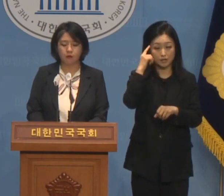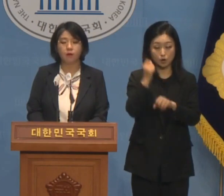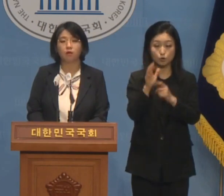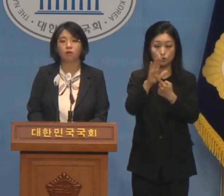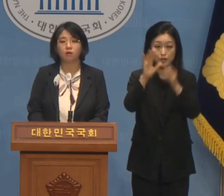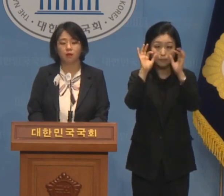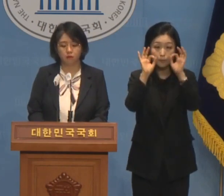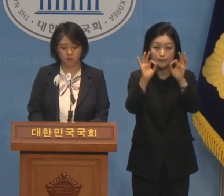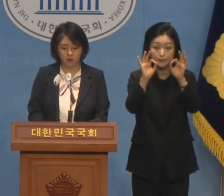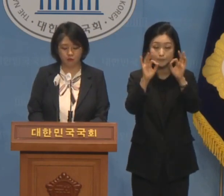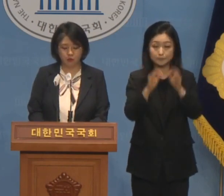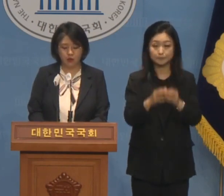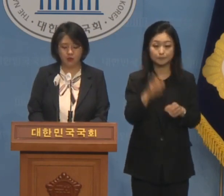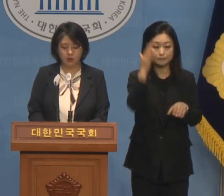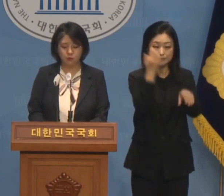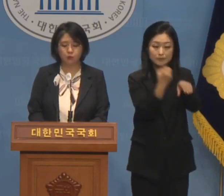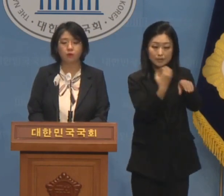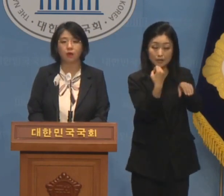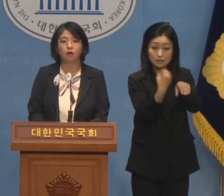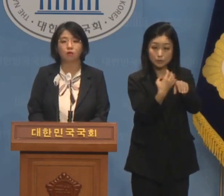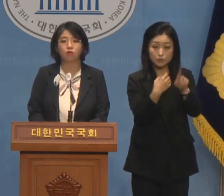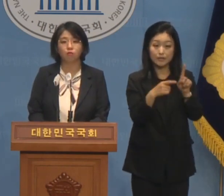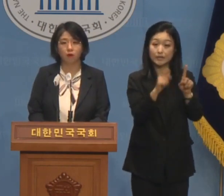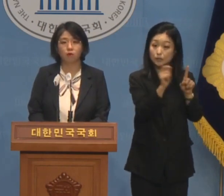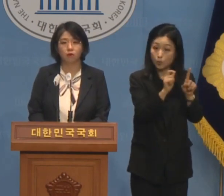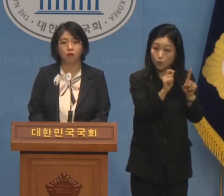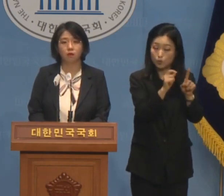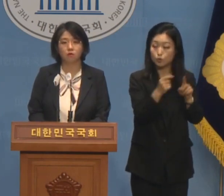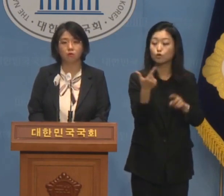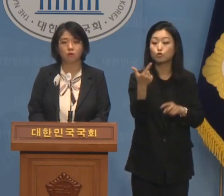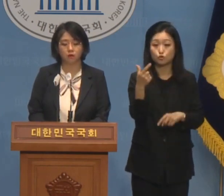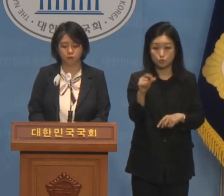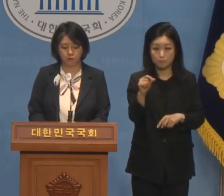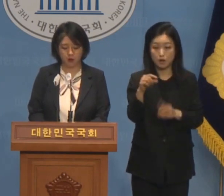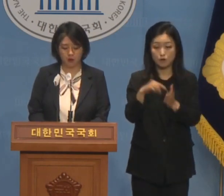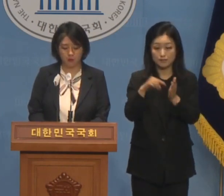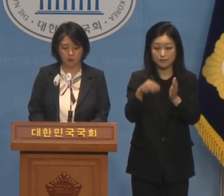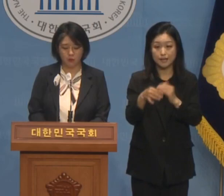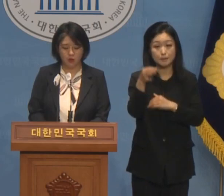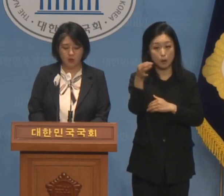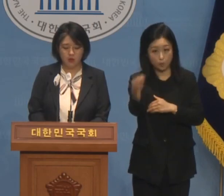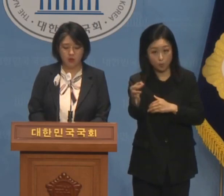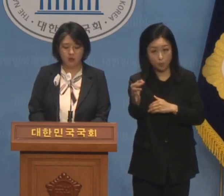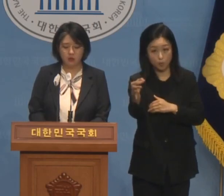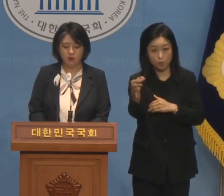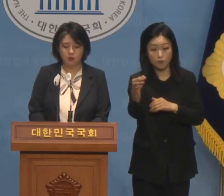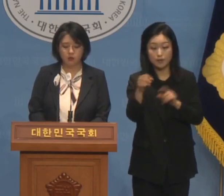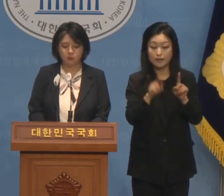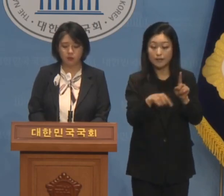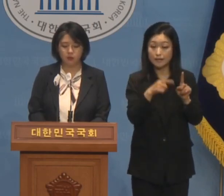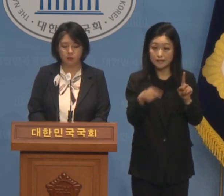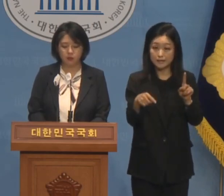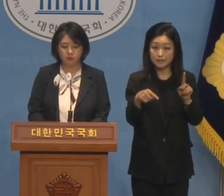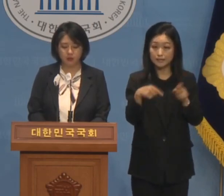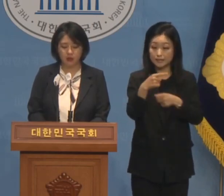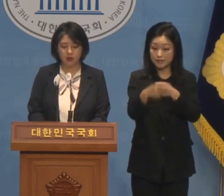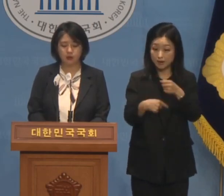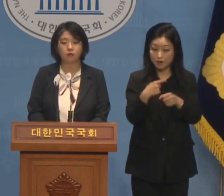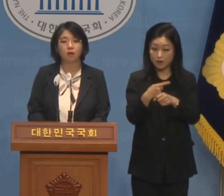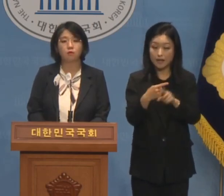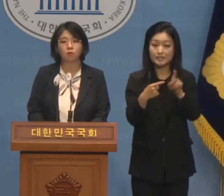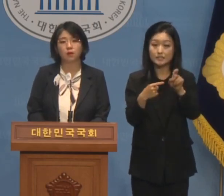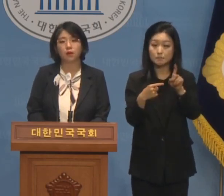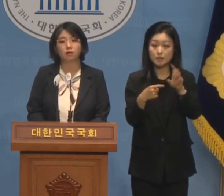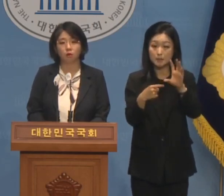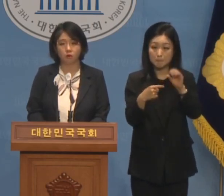연구에 따르면 탄소 배출량 1톤당 6만 원의 탄소세를 부과하고 1인당 연간 11만 원을